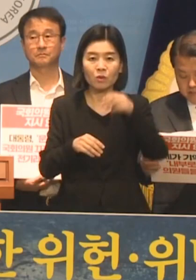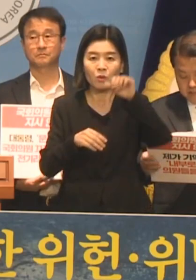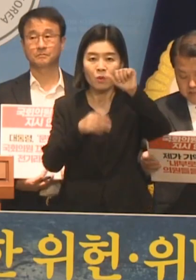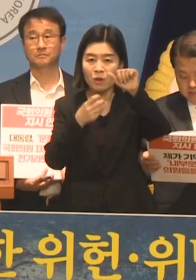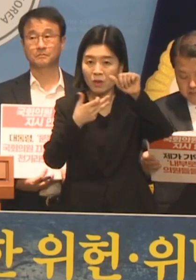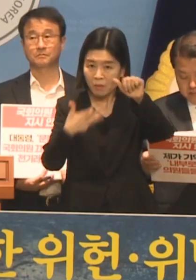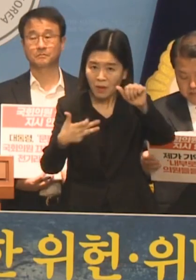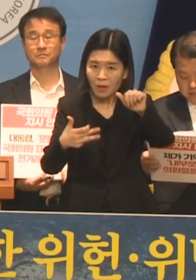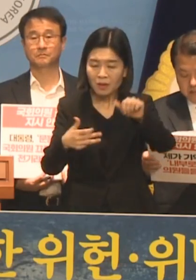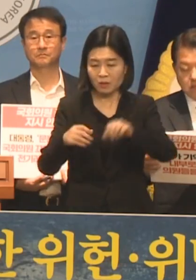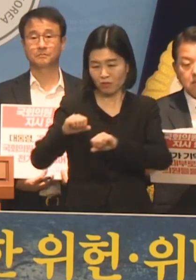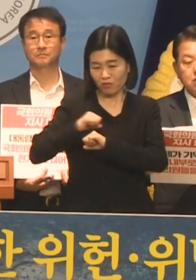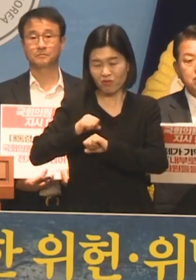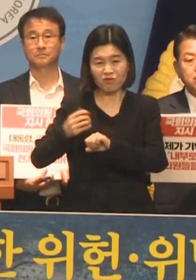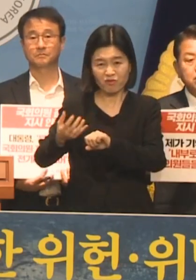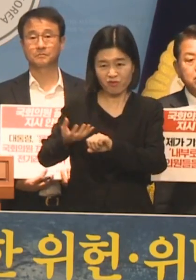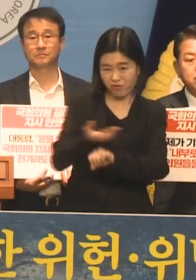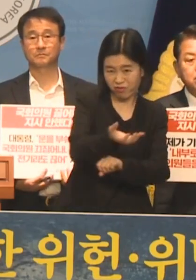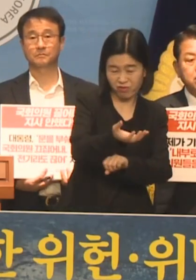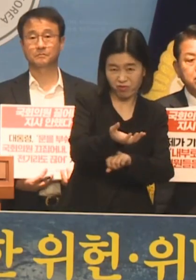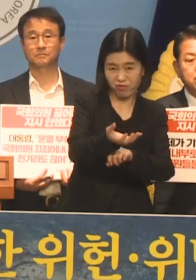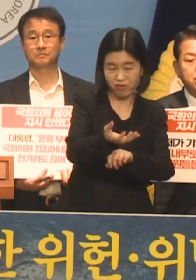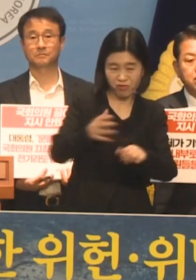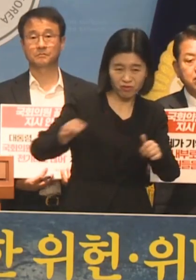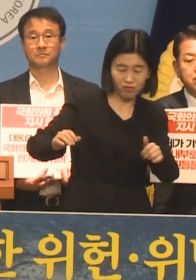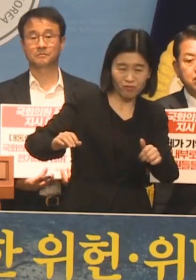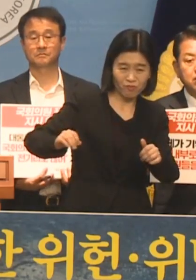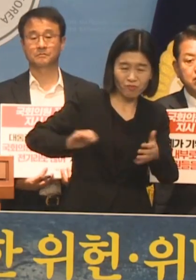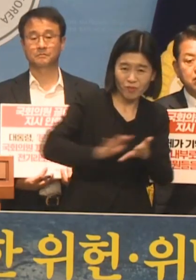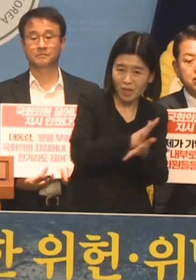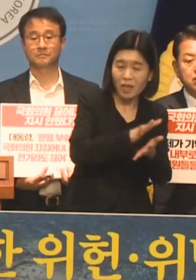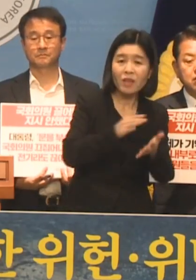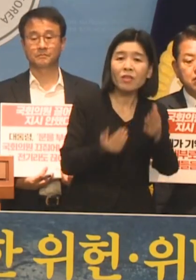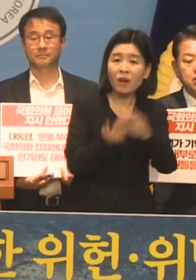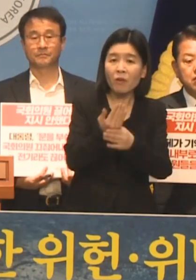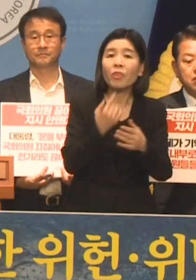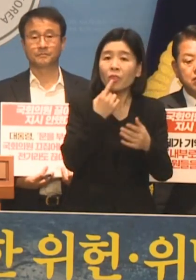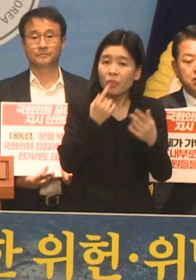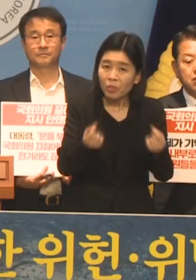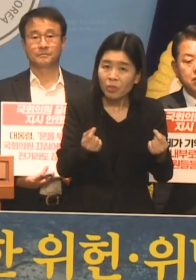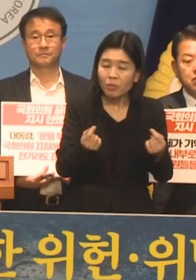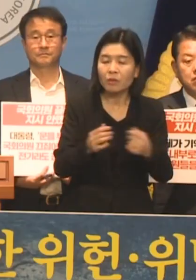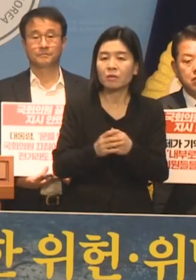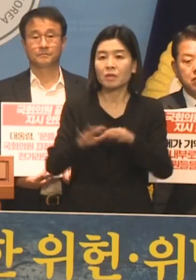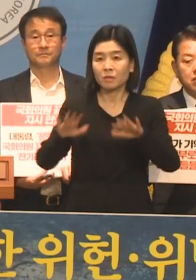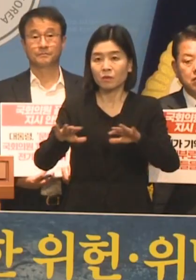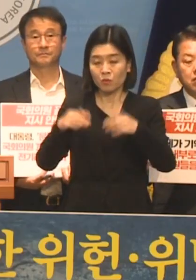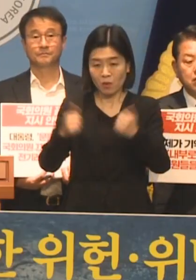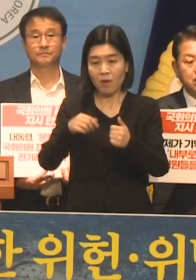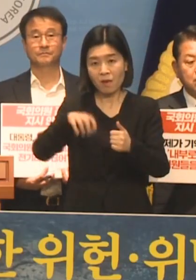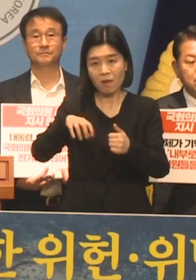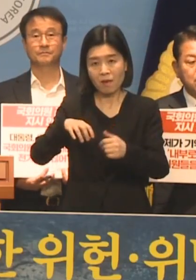세력에 의해서 저질러졌던 것이고 또한 이번에 국회 계엄